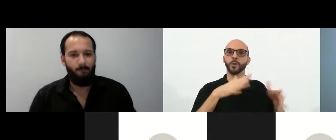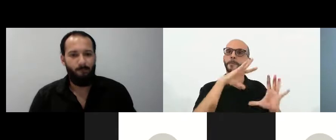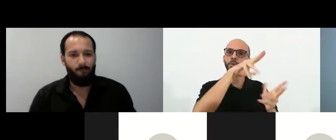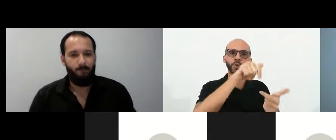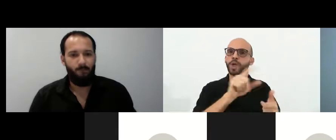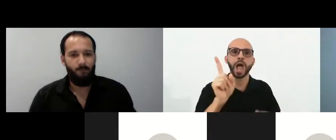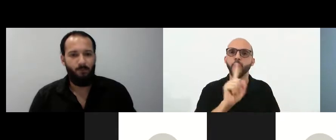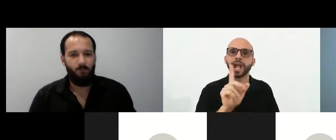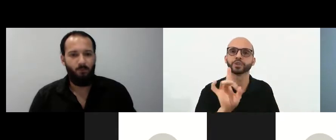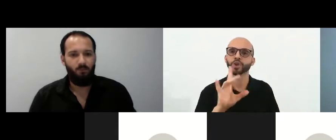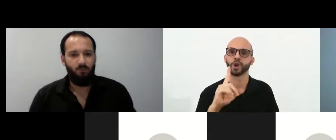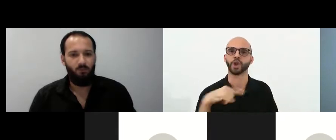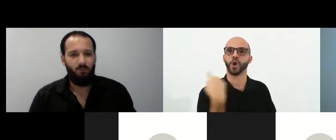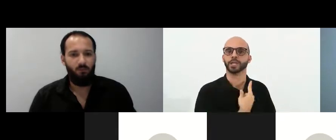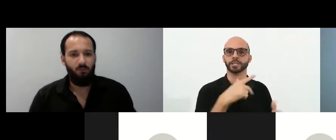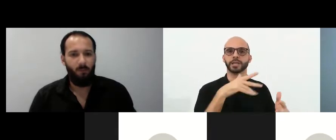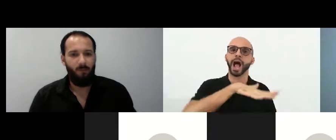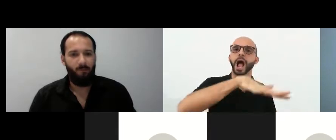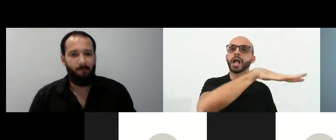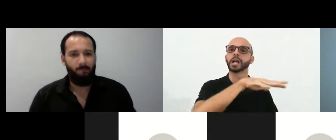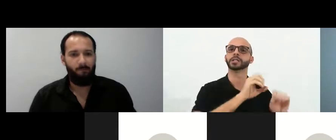como professor estou aqui. Não,